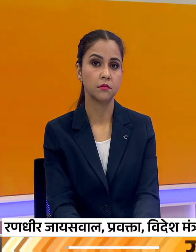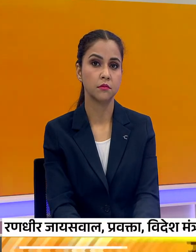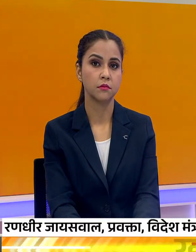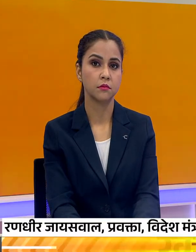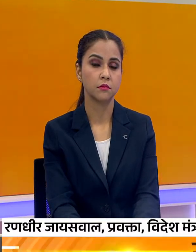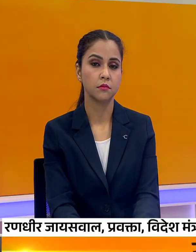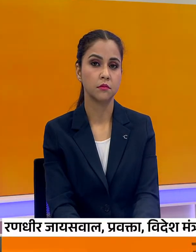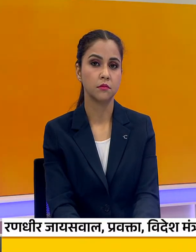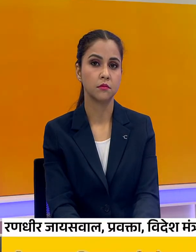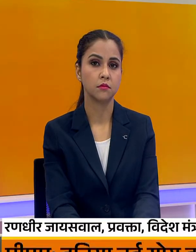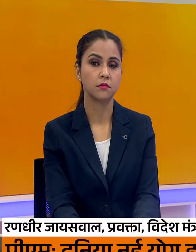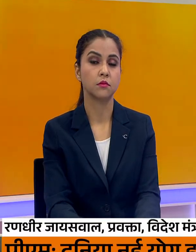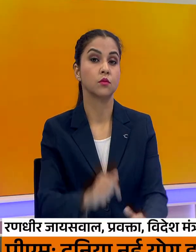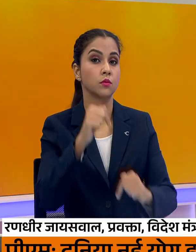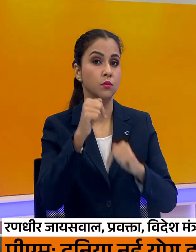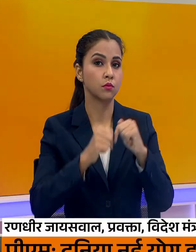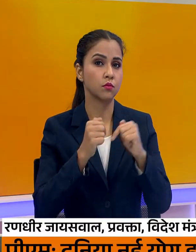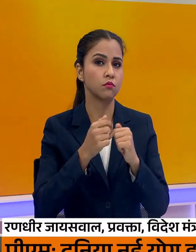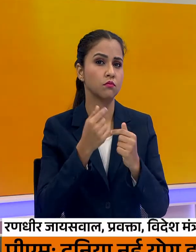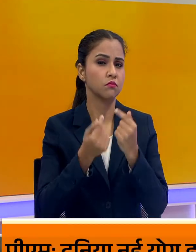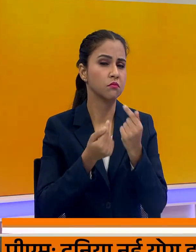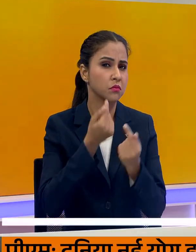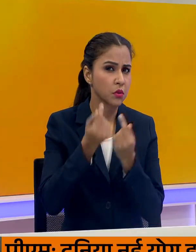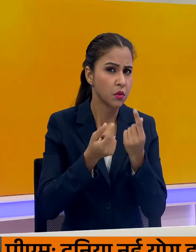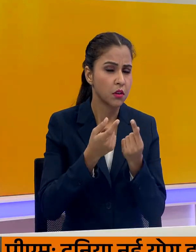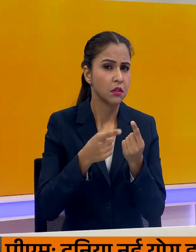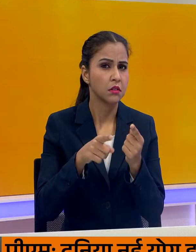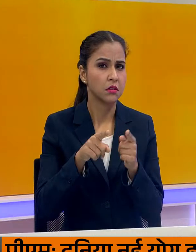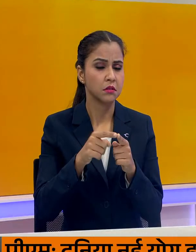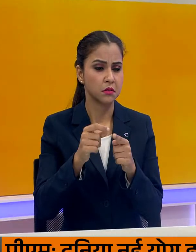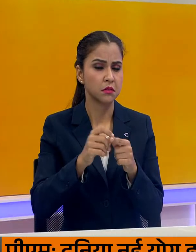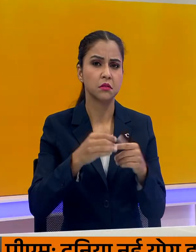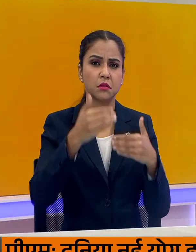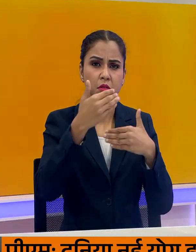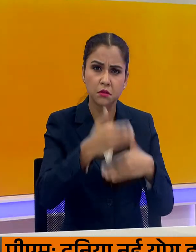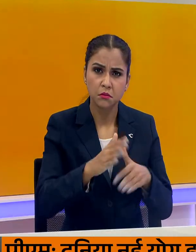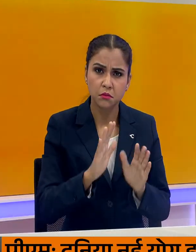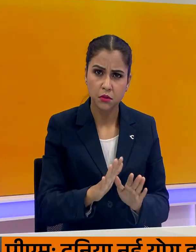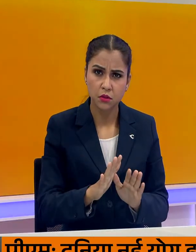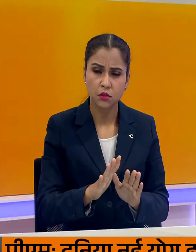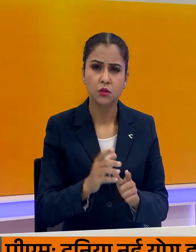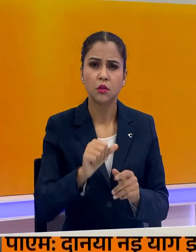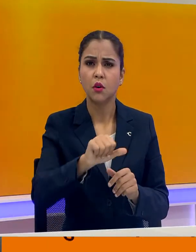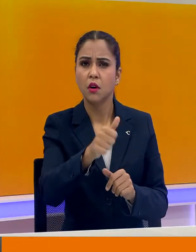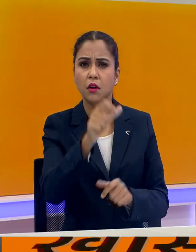जो राजनयिक स्पेस दिया जाता है एक्सट्रीमिस्ट को और जो लोग